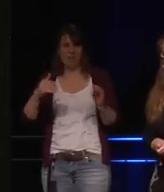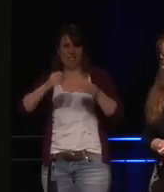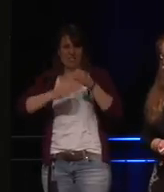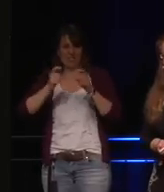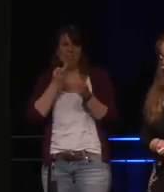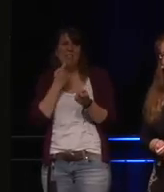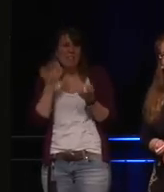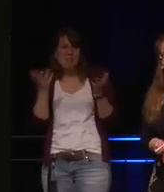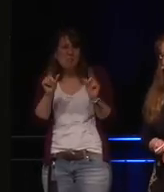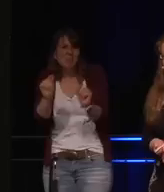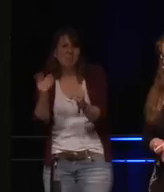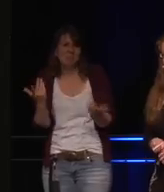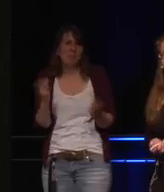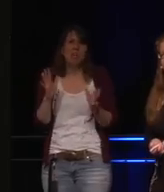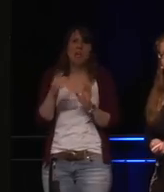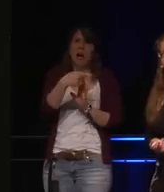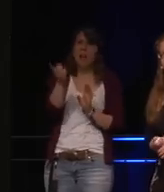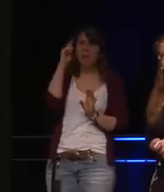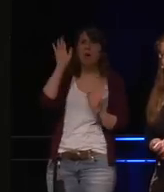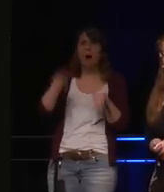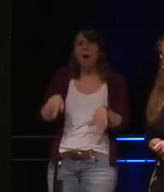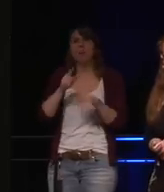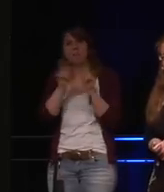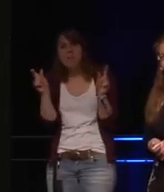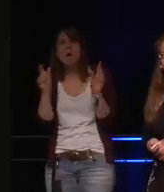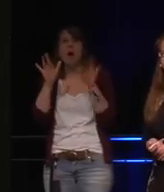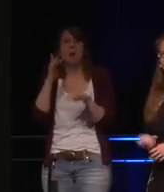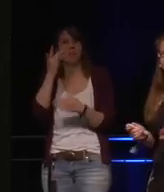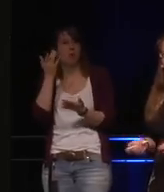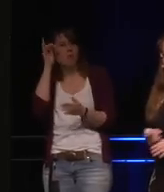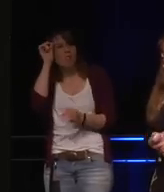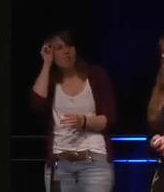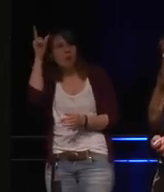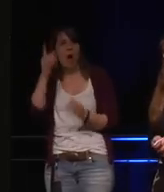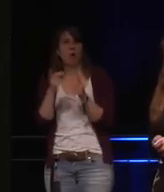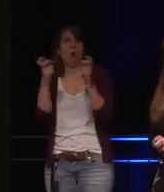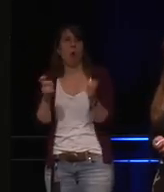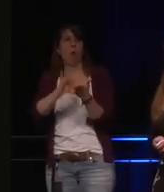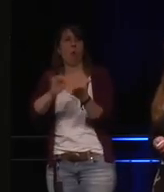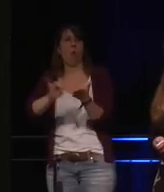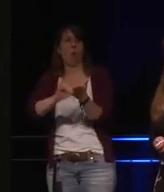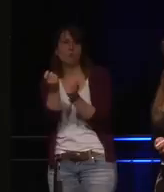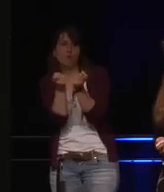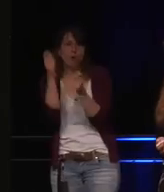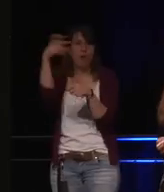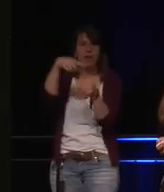Home o la casa inteligente, porque está muy relacionado con el tema del Internet de las Cosas.